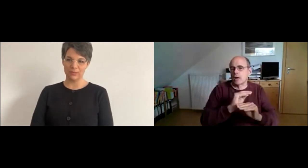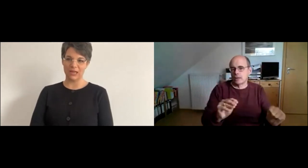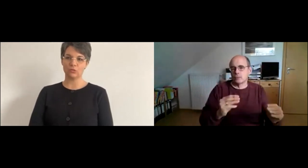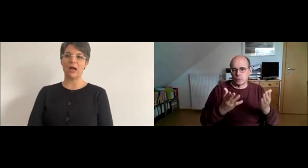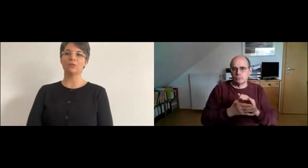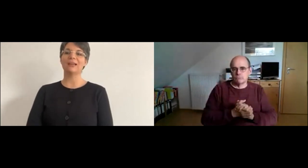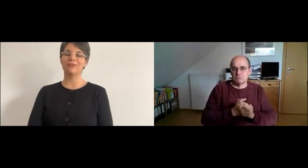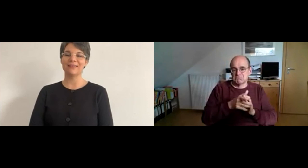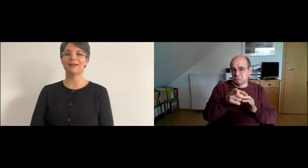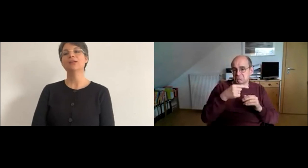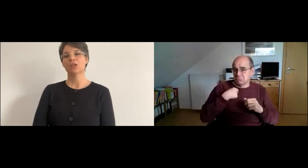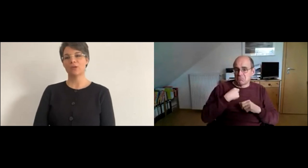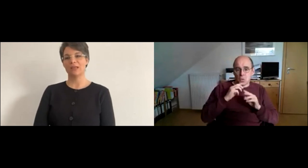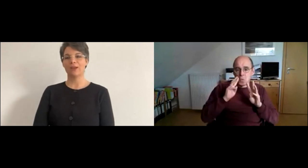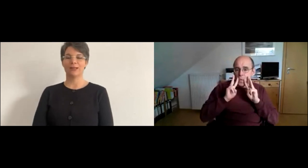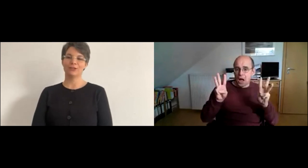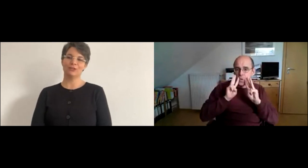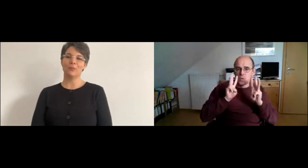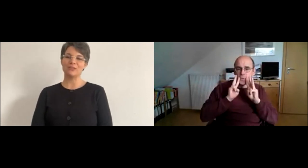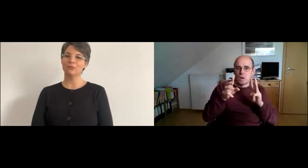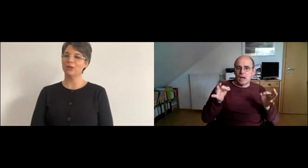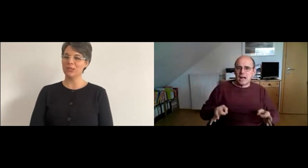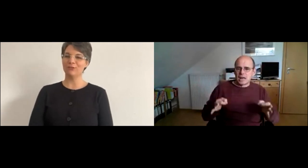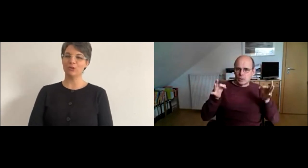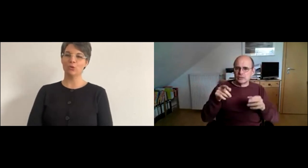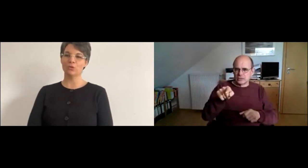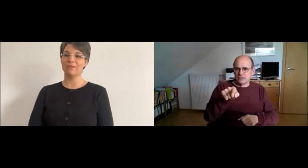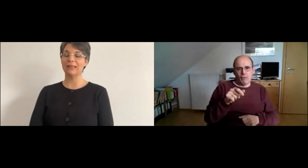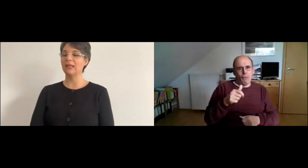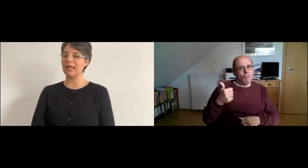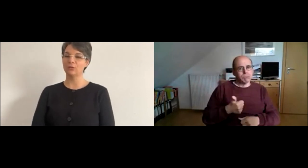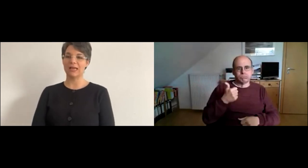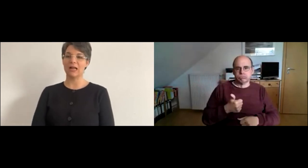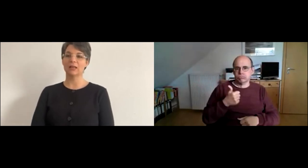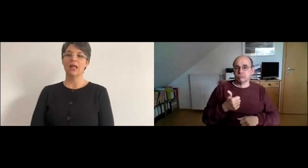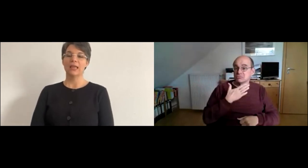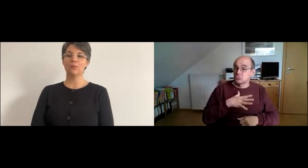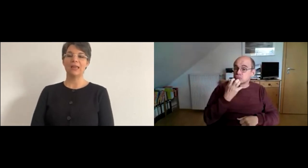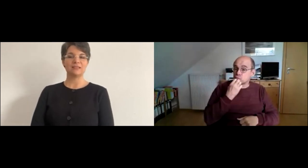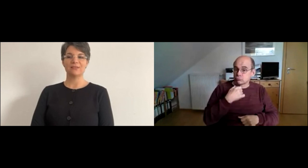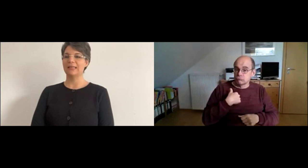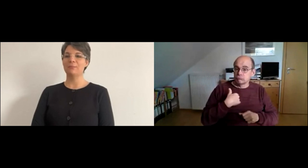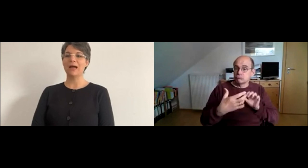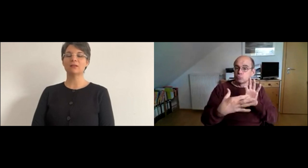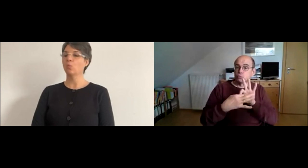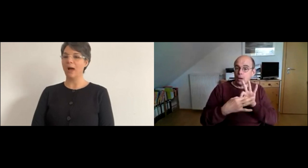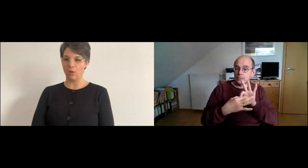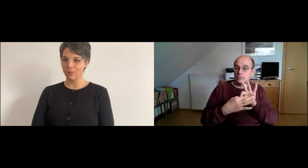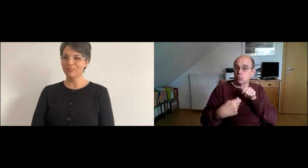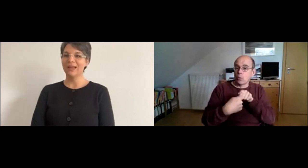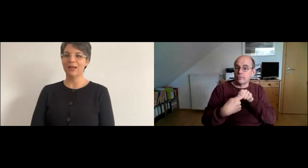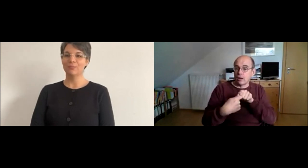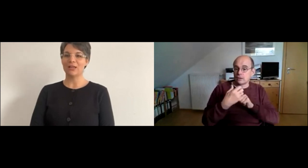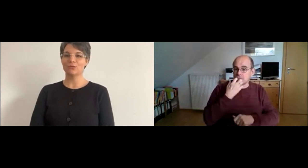in Gebärdensprache und dann weiter zu entwickeln. Diese Information wollte ich einfach nur loswerden. Ich kann nur sagen, Equalizing, was ihr da macht,